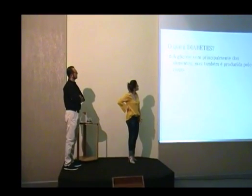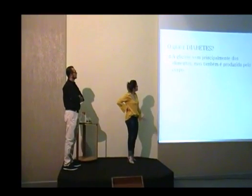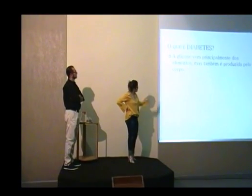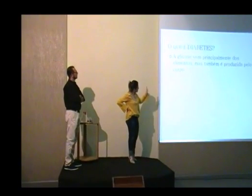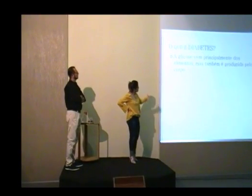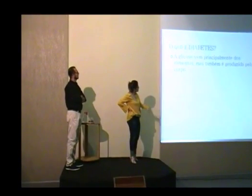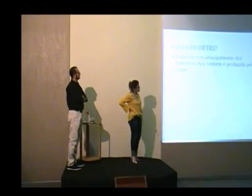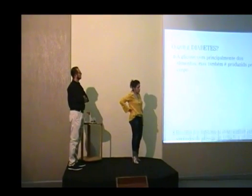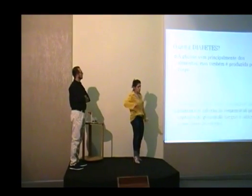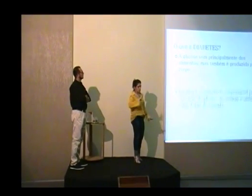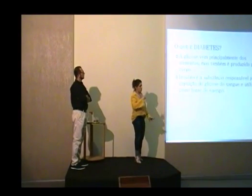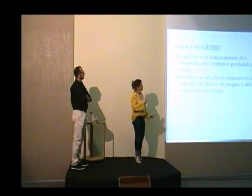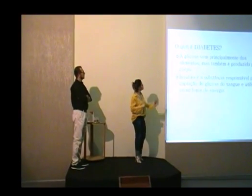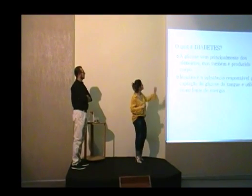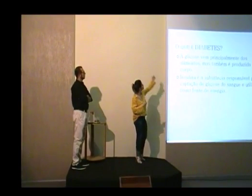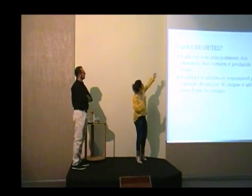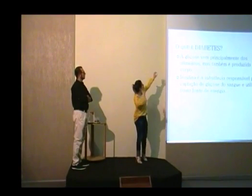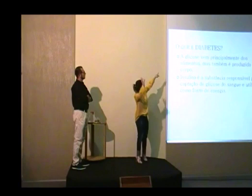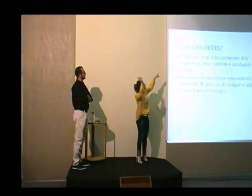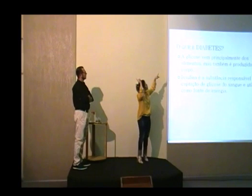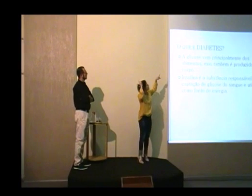durante a fala aqui.